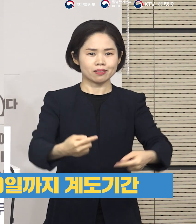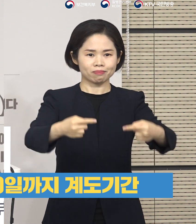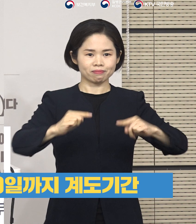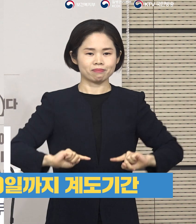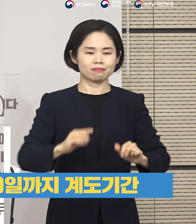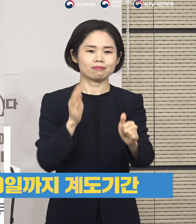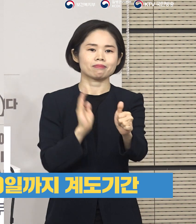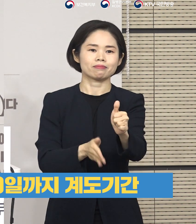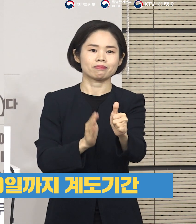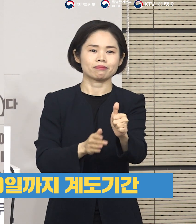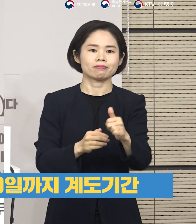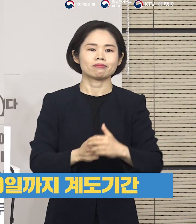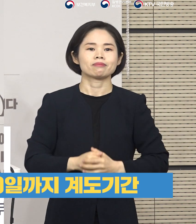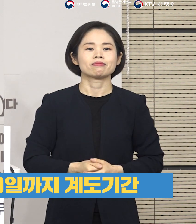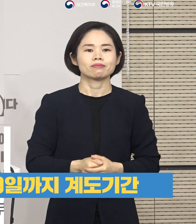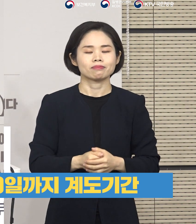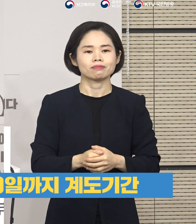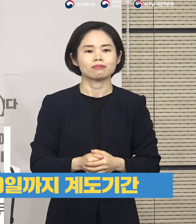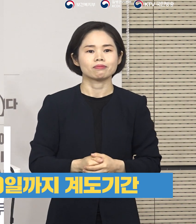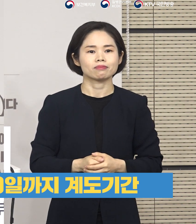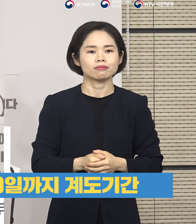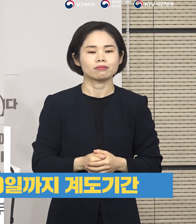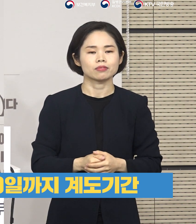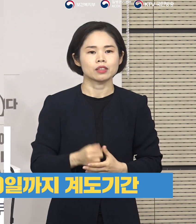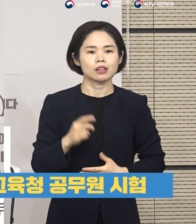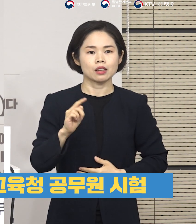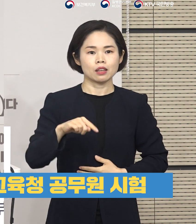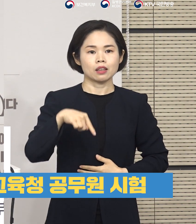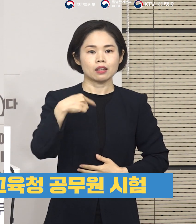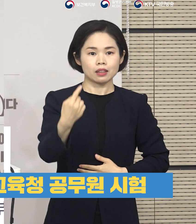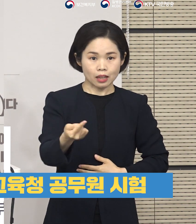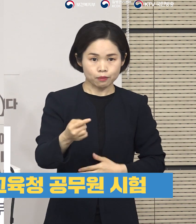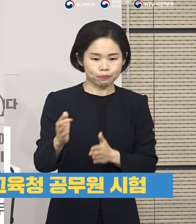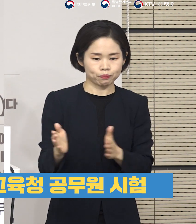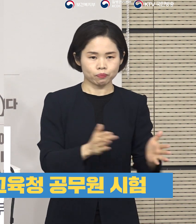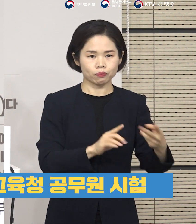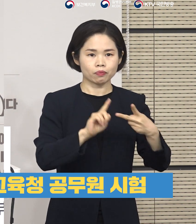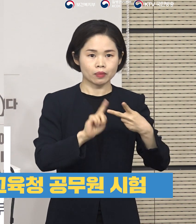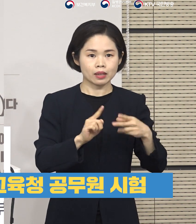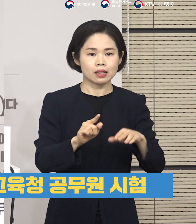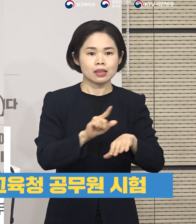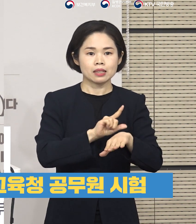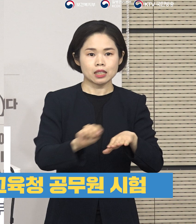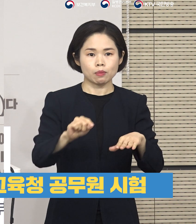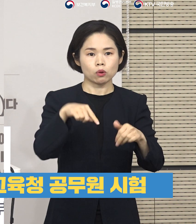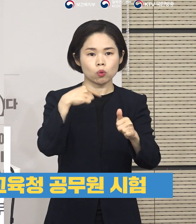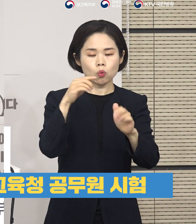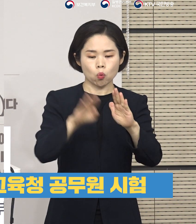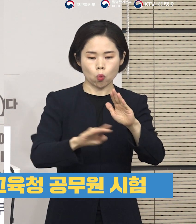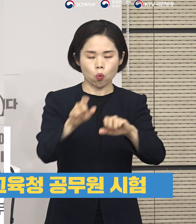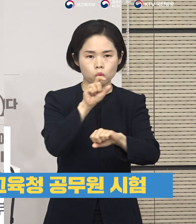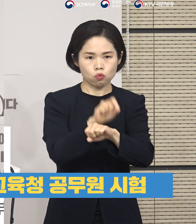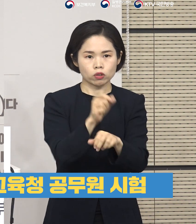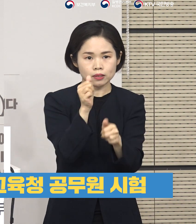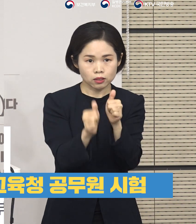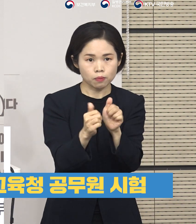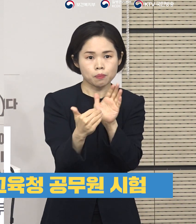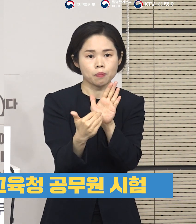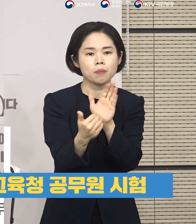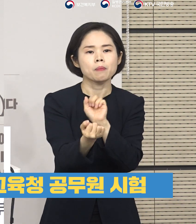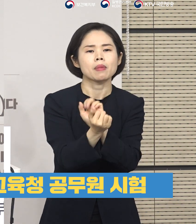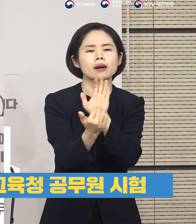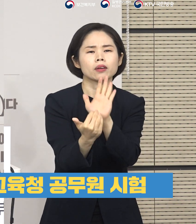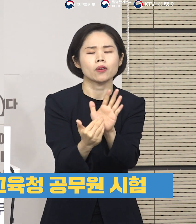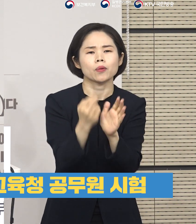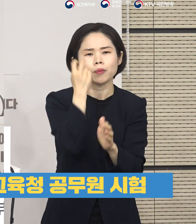국민 여러분들의 적극적인 동참을 부탁드립니다. 다음으로 지방공무원 시험 방역관리 상황에